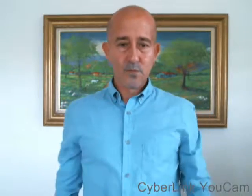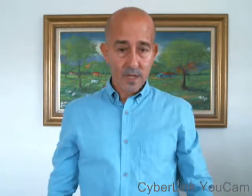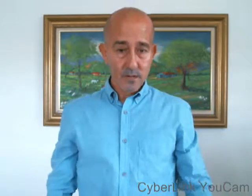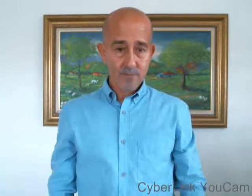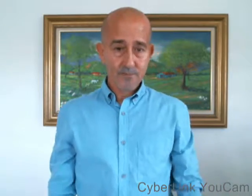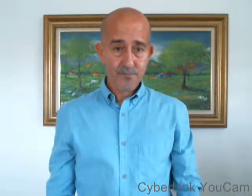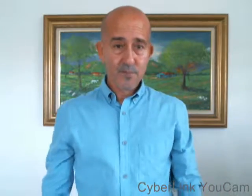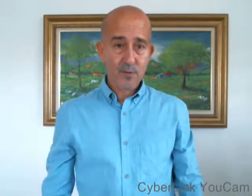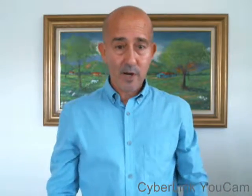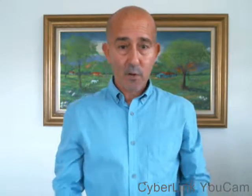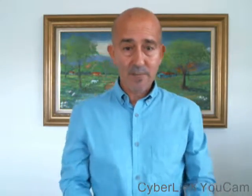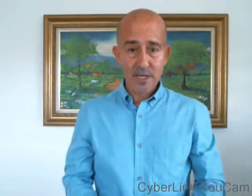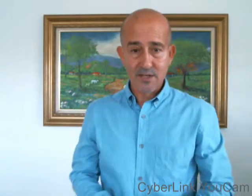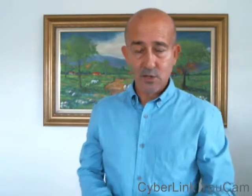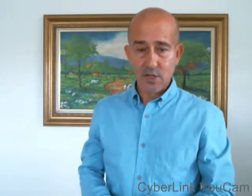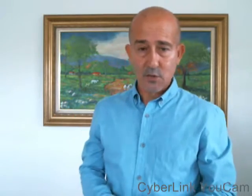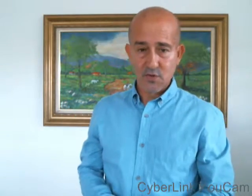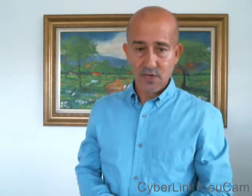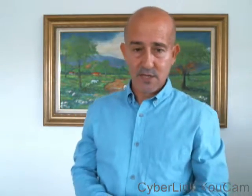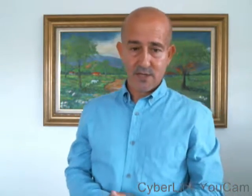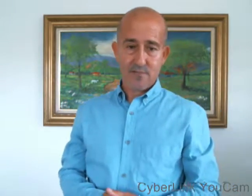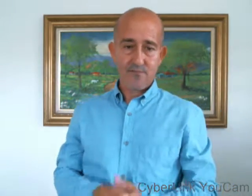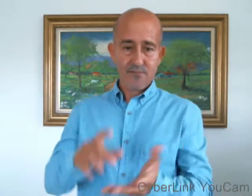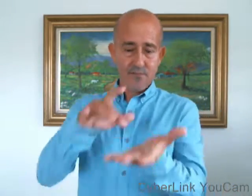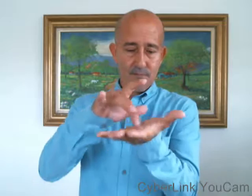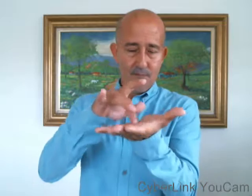¿Okay? Una combinación de dos señas.